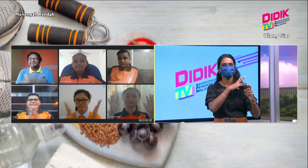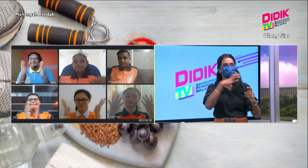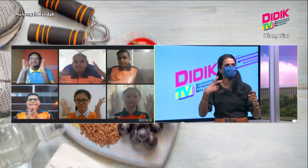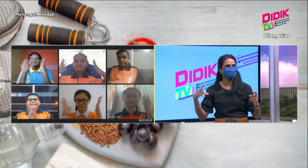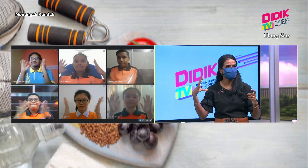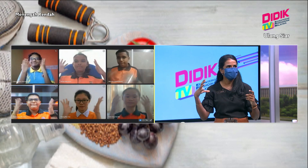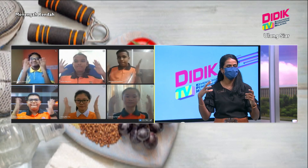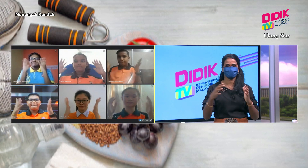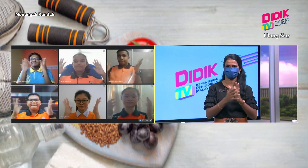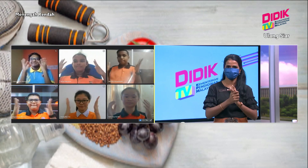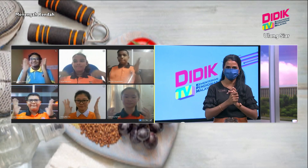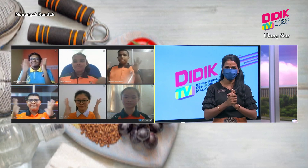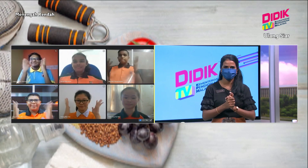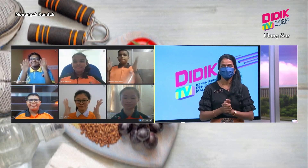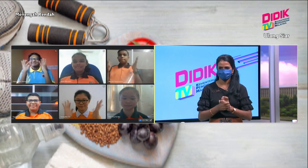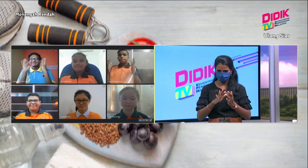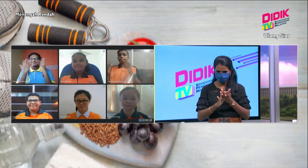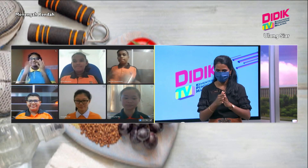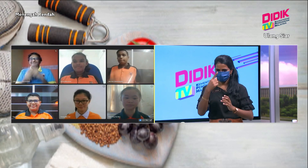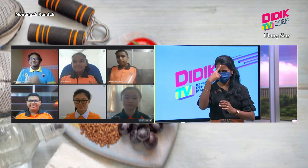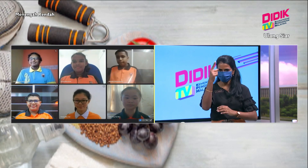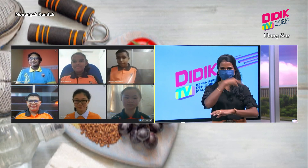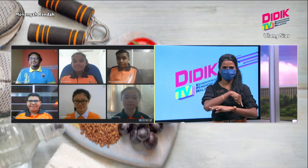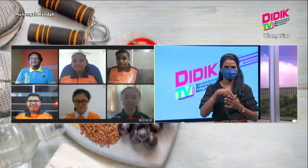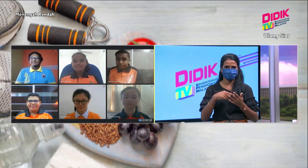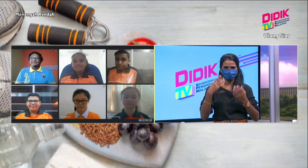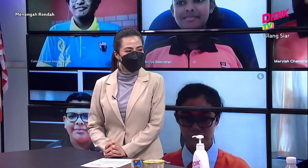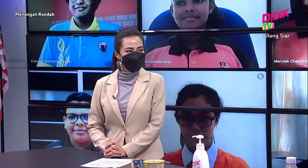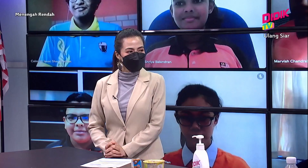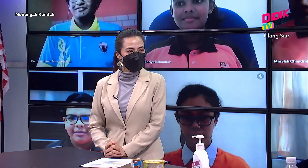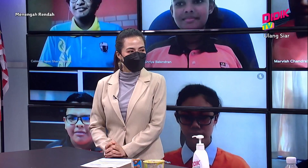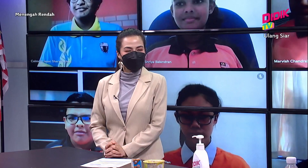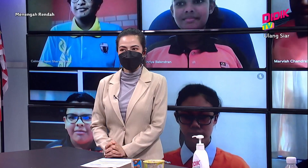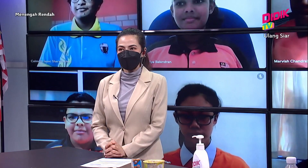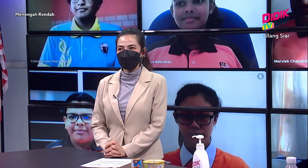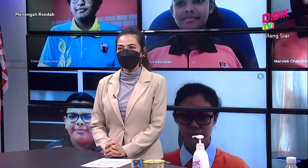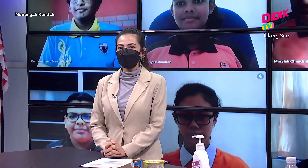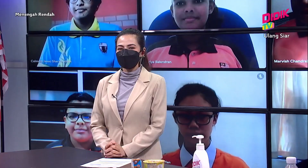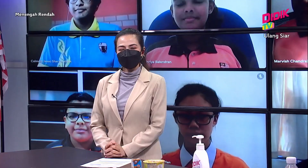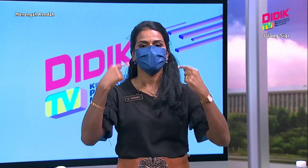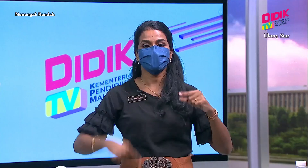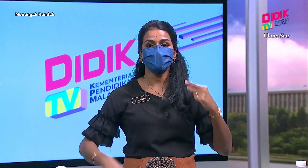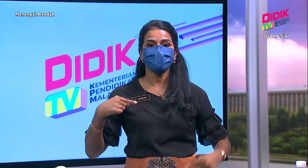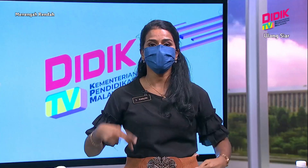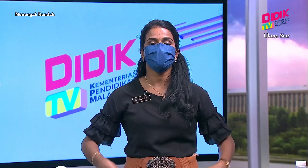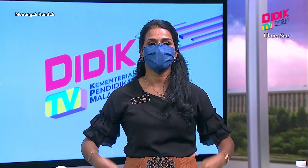Rucua. Okey. Jadi, untuk hari ini cikgu akan ajar gaya